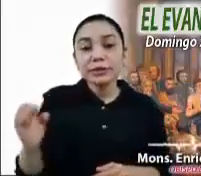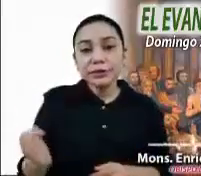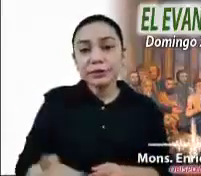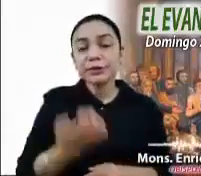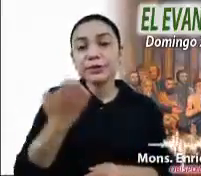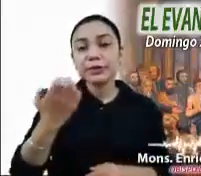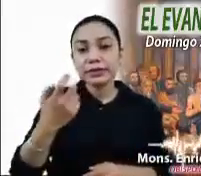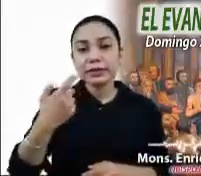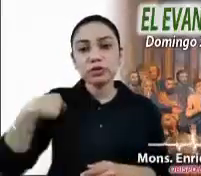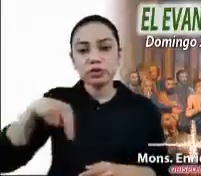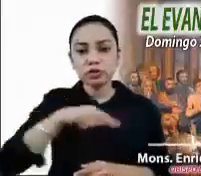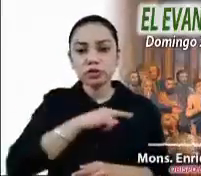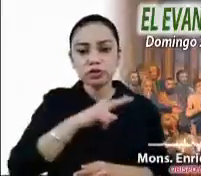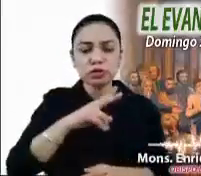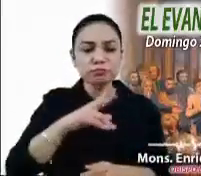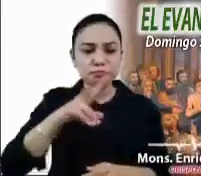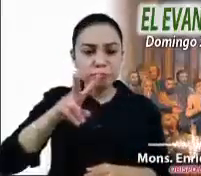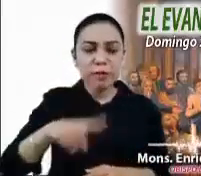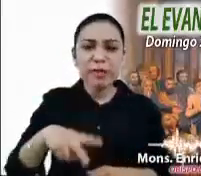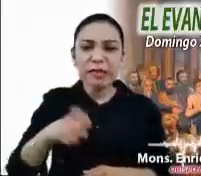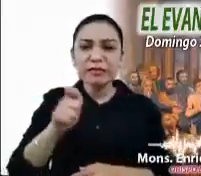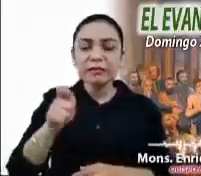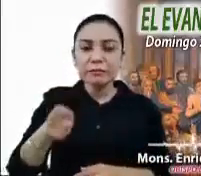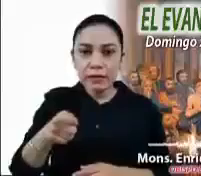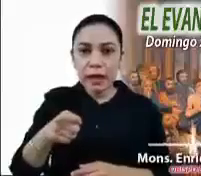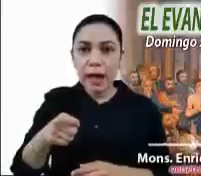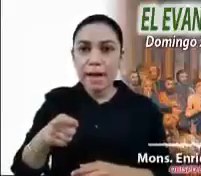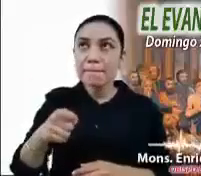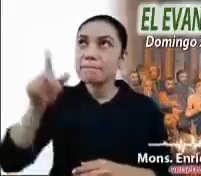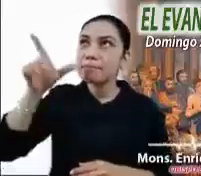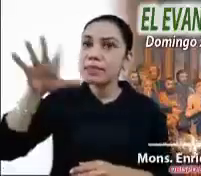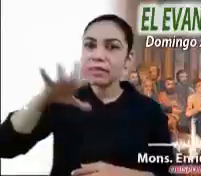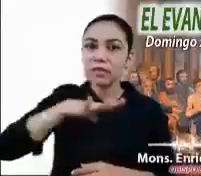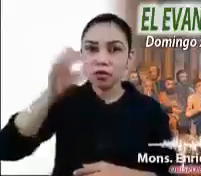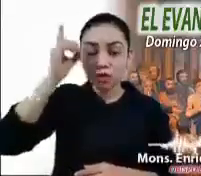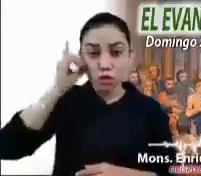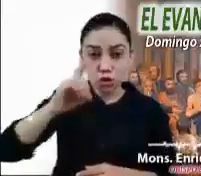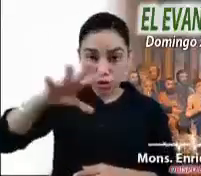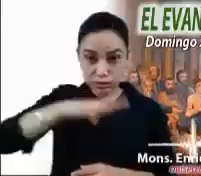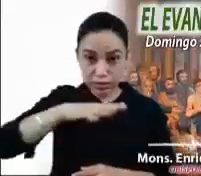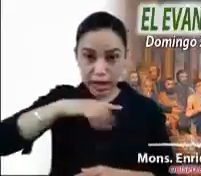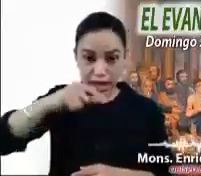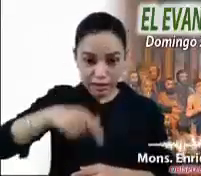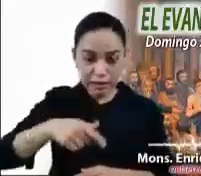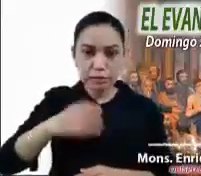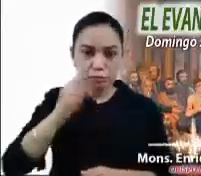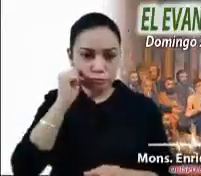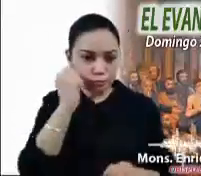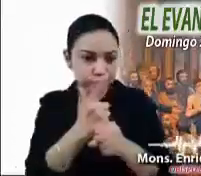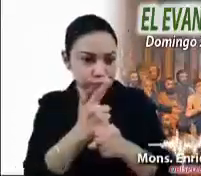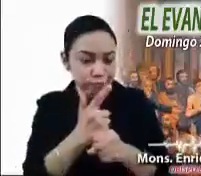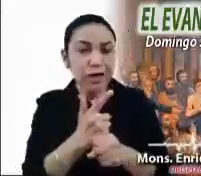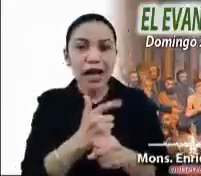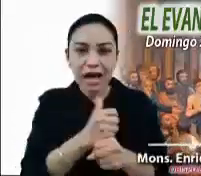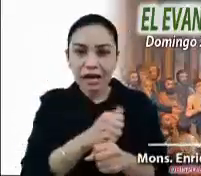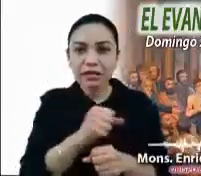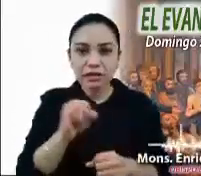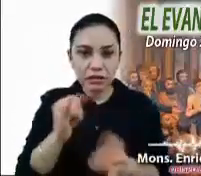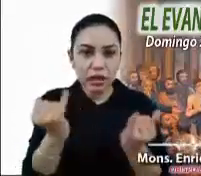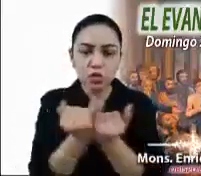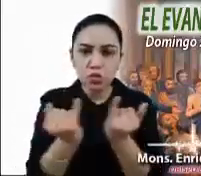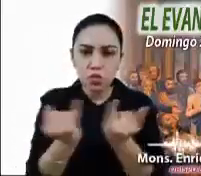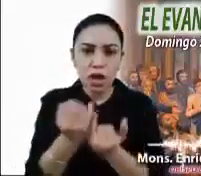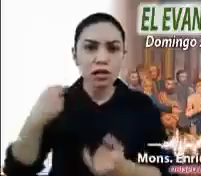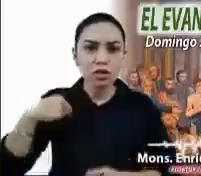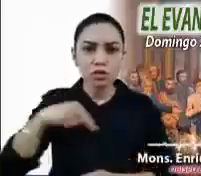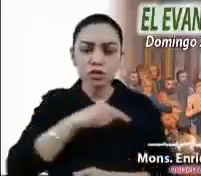de Dios. Se pregunta si detrás del silencio del universo, detrás de las nubes de la historia, existe un Dios